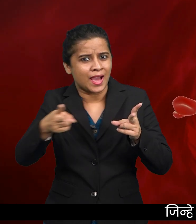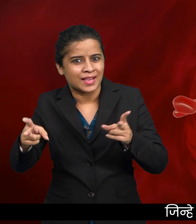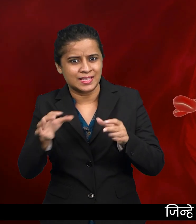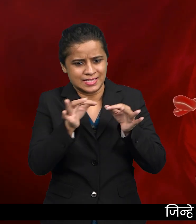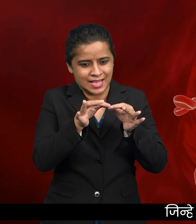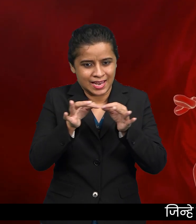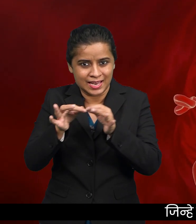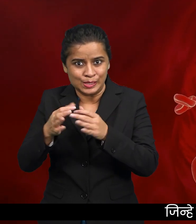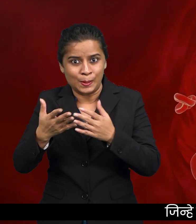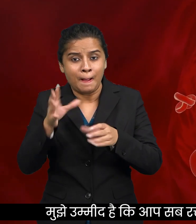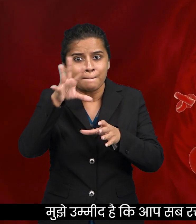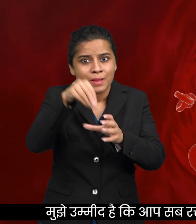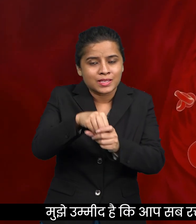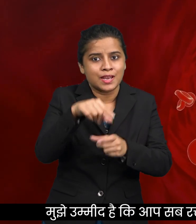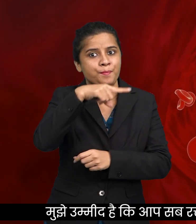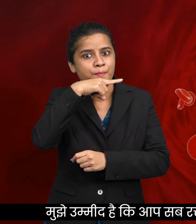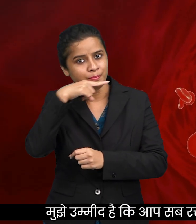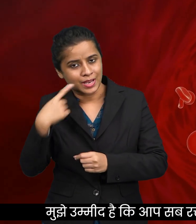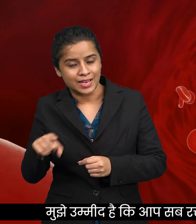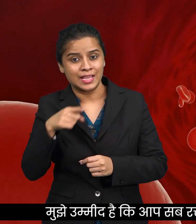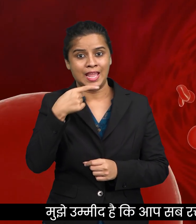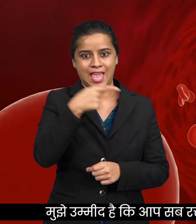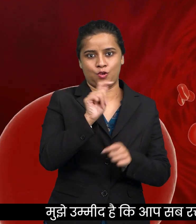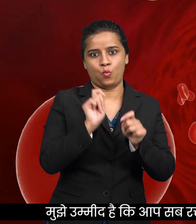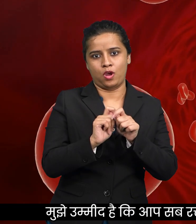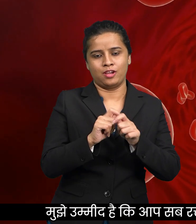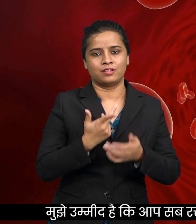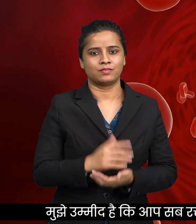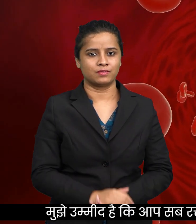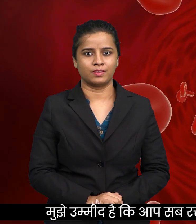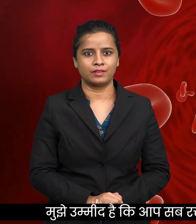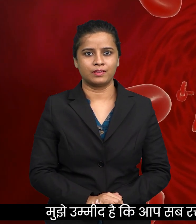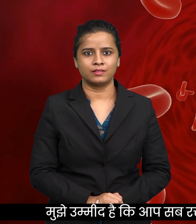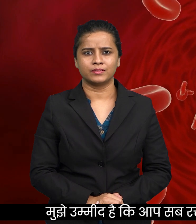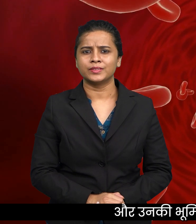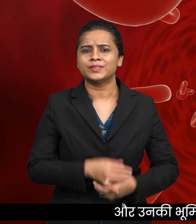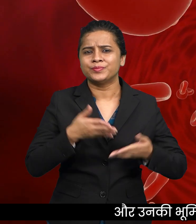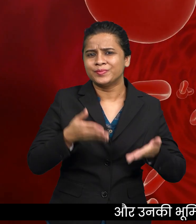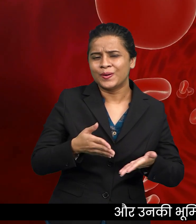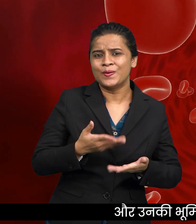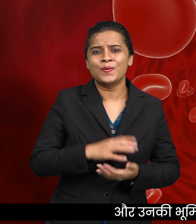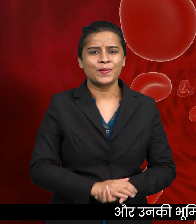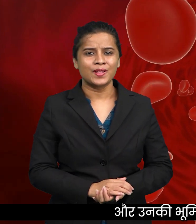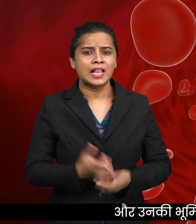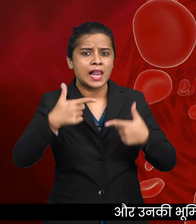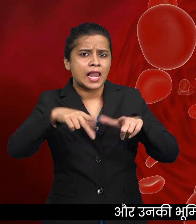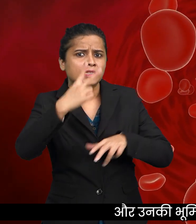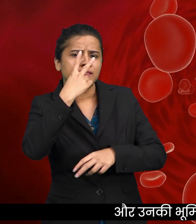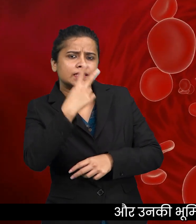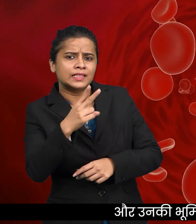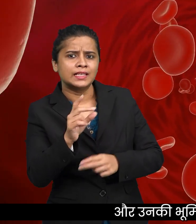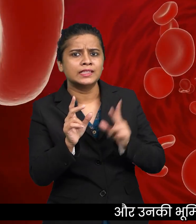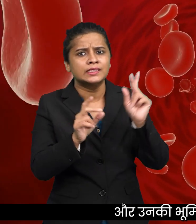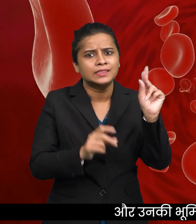जिन्हें प्लेटलेट्स कहते हैं। मुझे उम्मीद है कि आप सभी रक्त में मौजूद विभिन्न प्रकार की